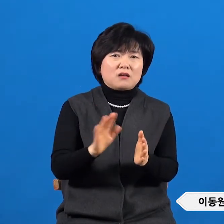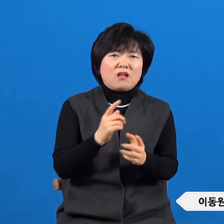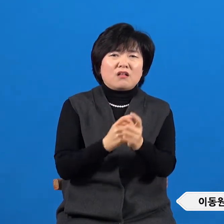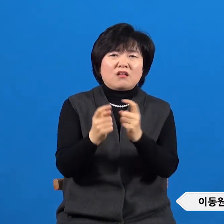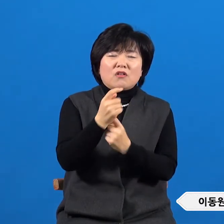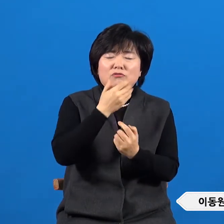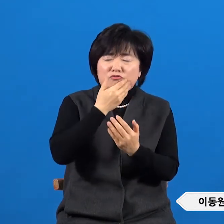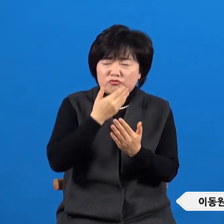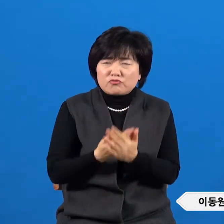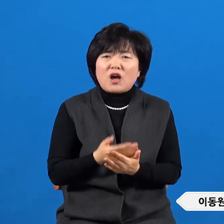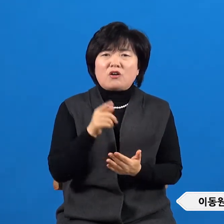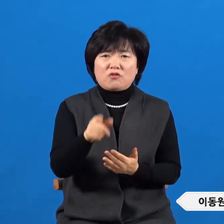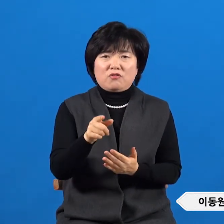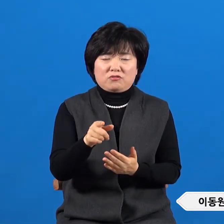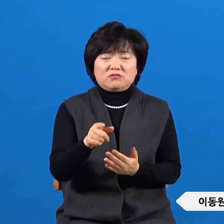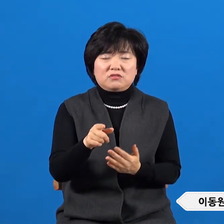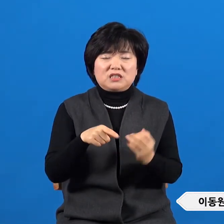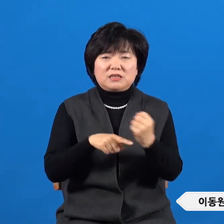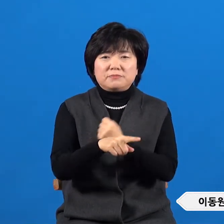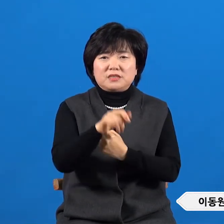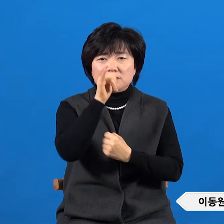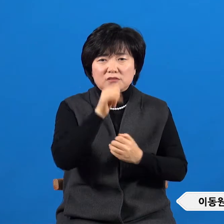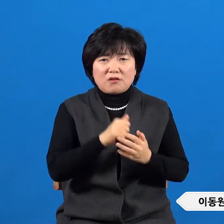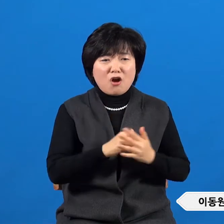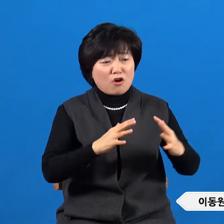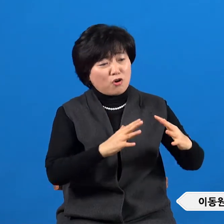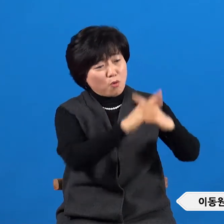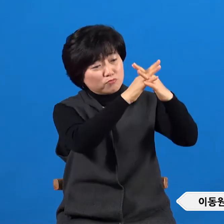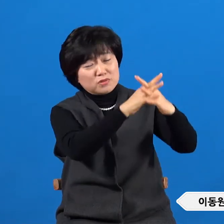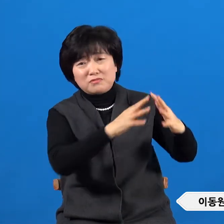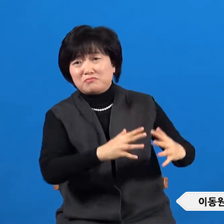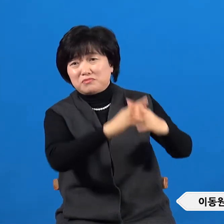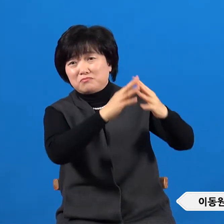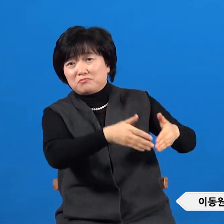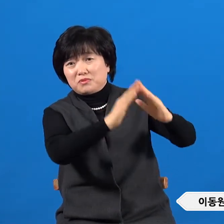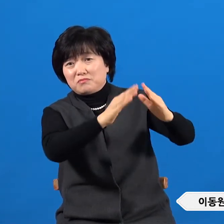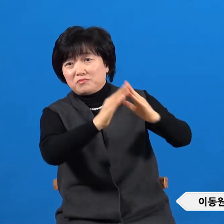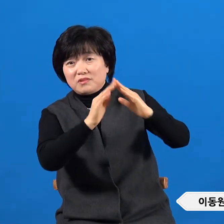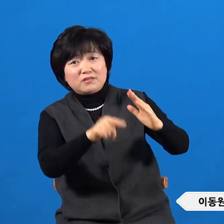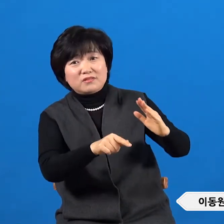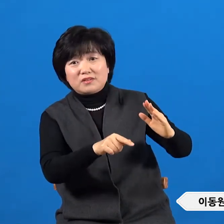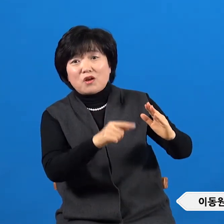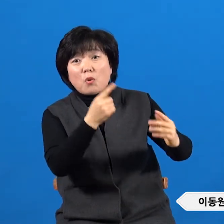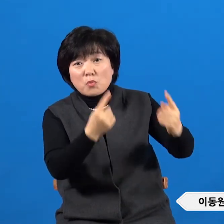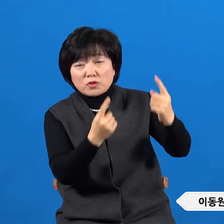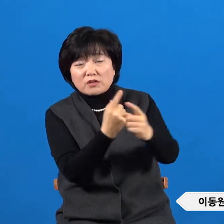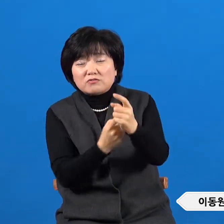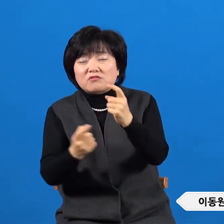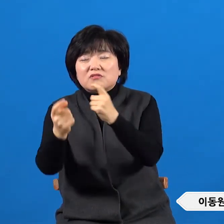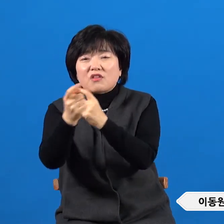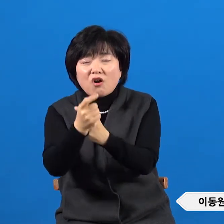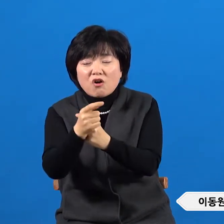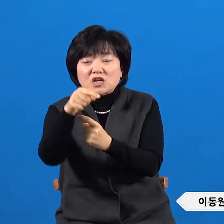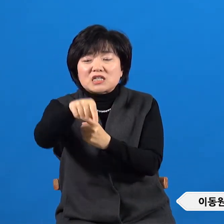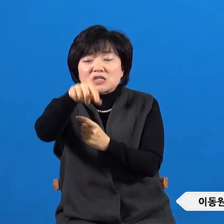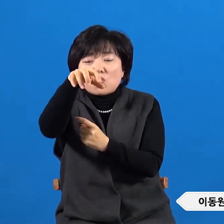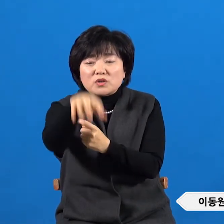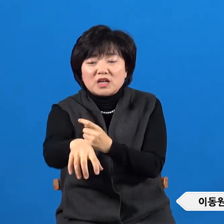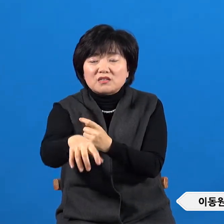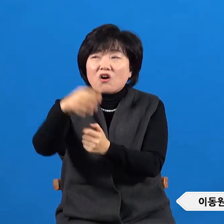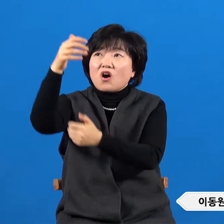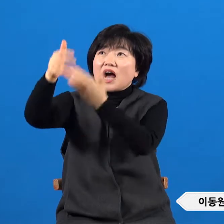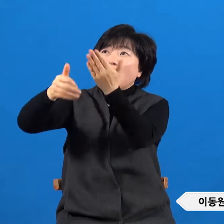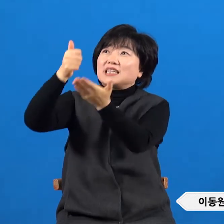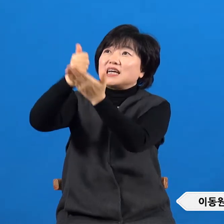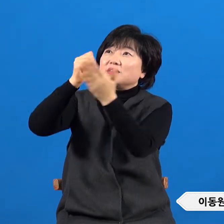있습니다. 건물 하나 지어지는 게 무슨 대단한 거예요. 중요한 것은 거기서 하나님을 향한 온전한